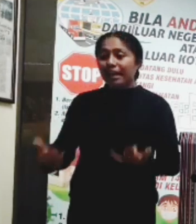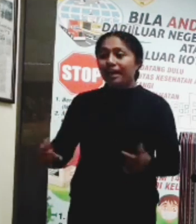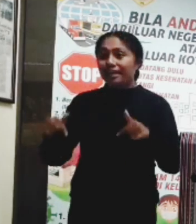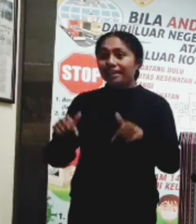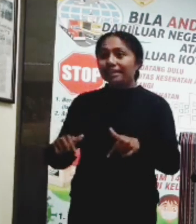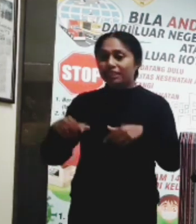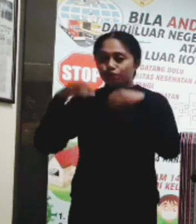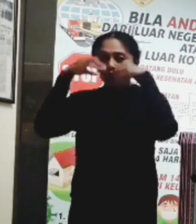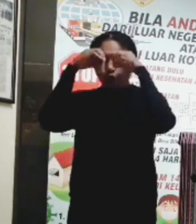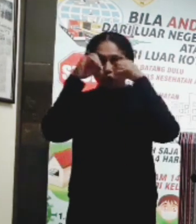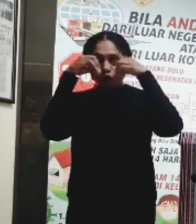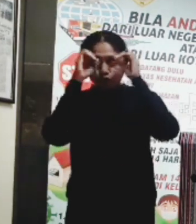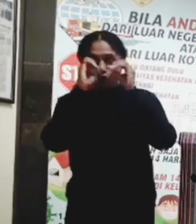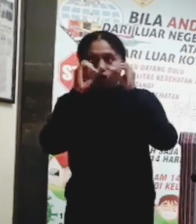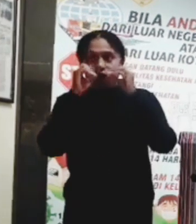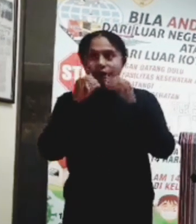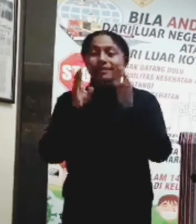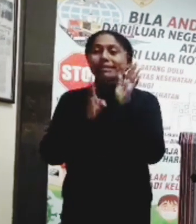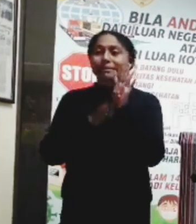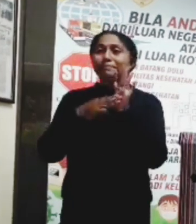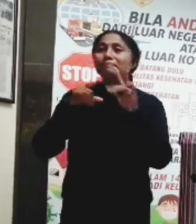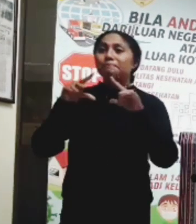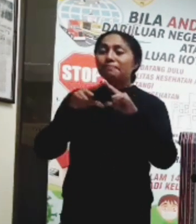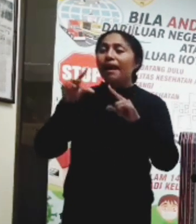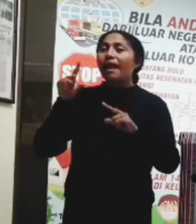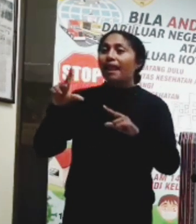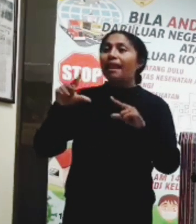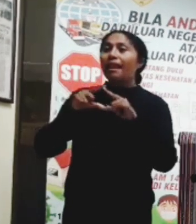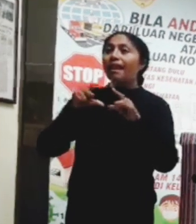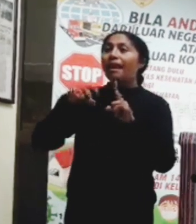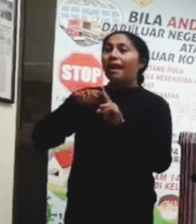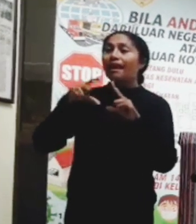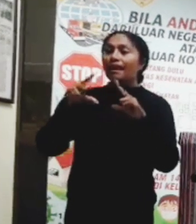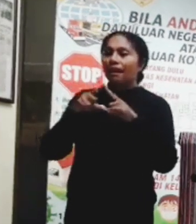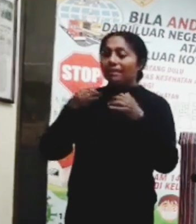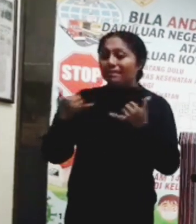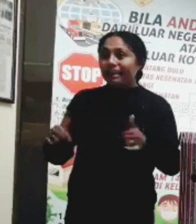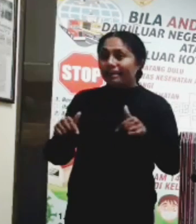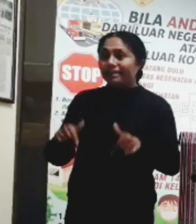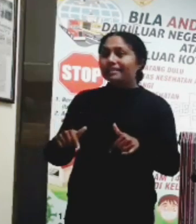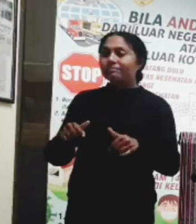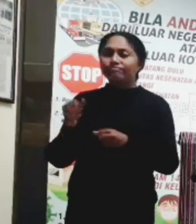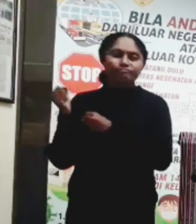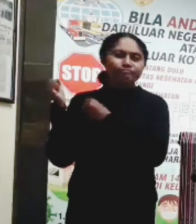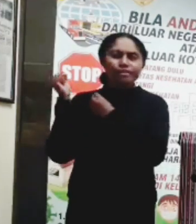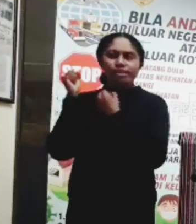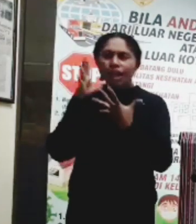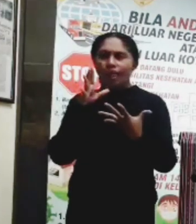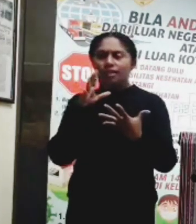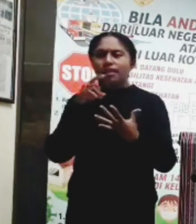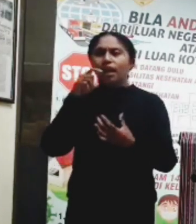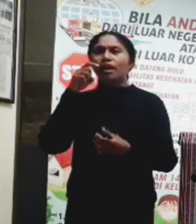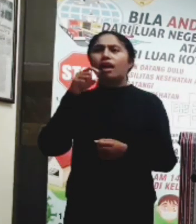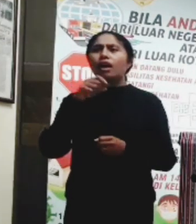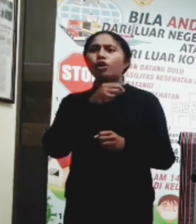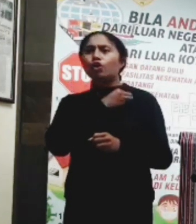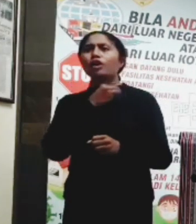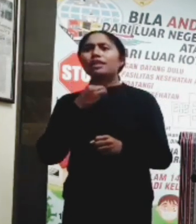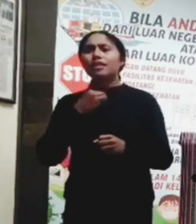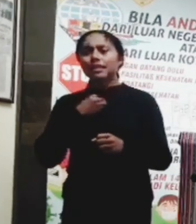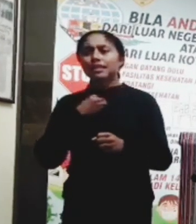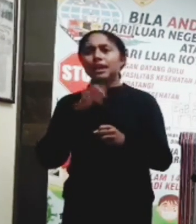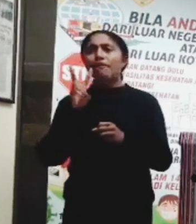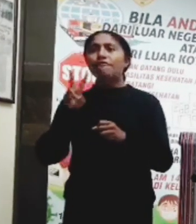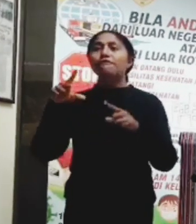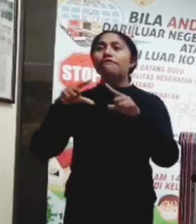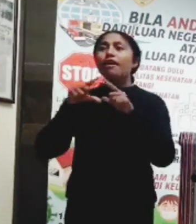dikontrol di Malaka dan menurut penjelasan dokter Valens dari Malaka